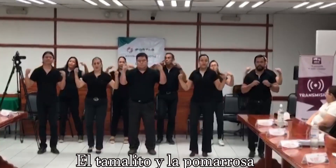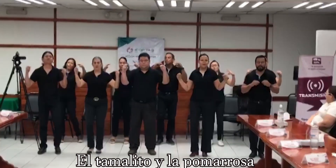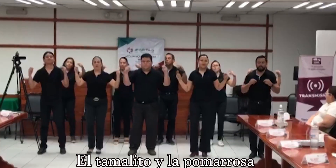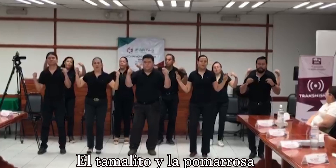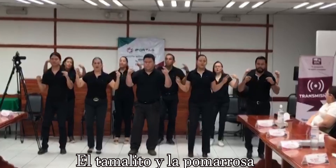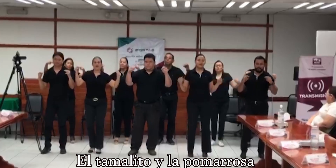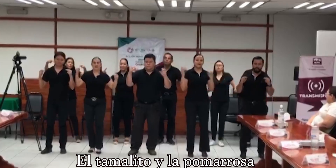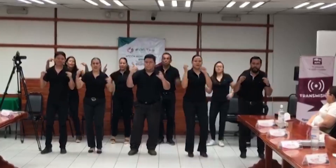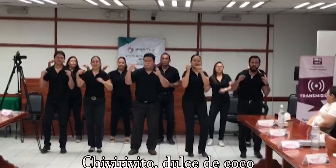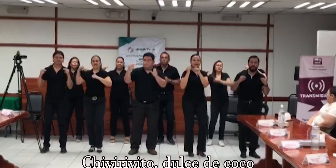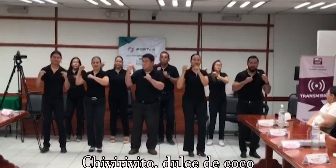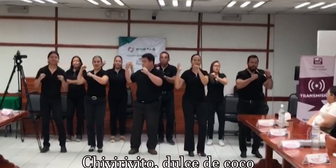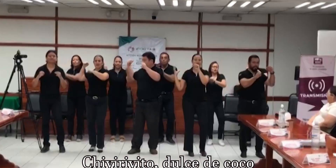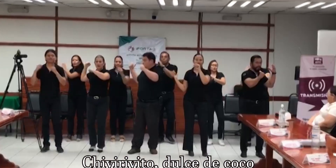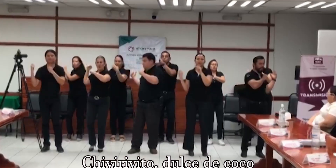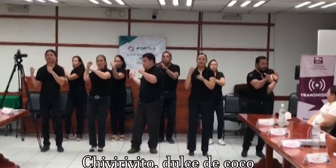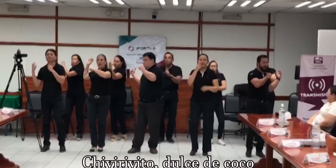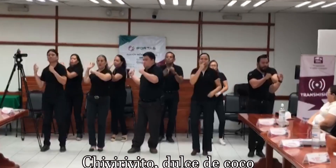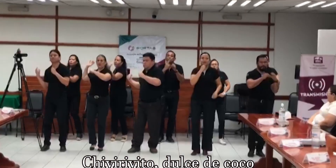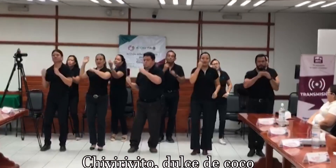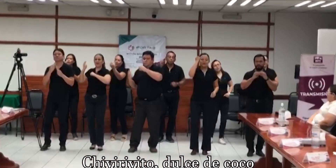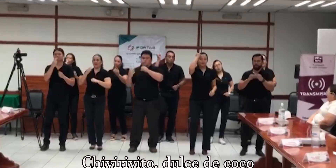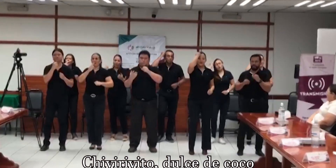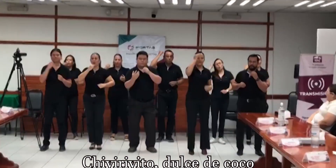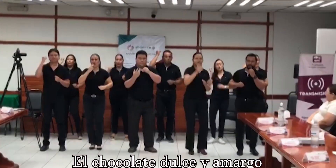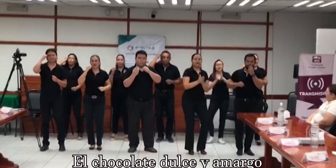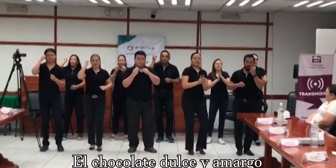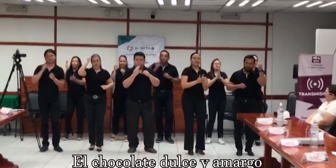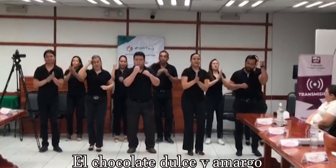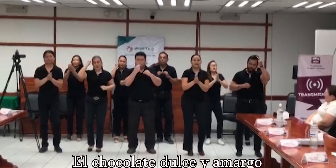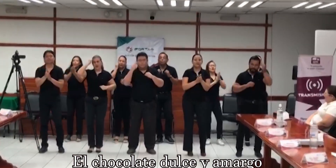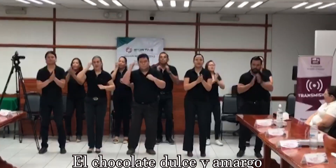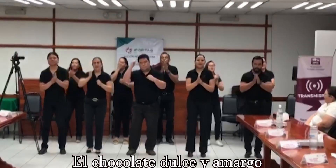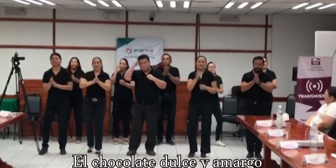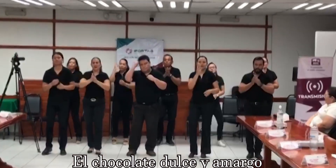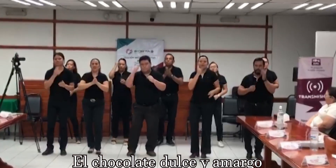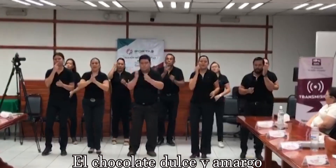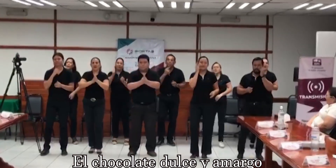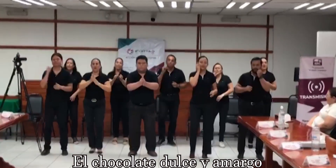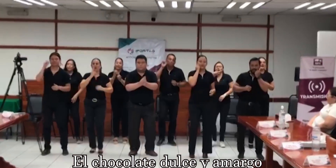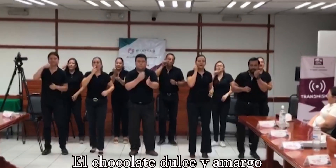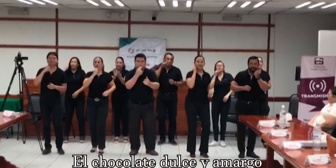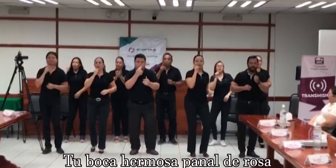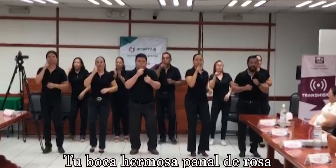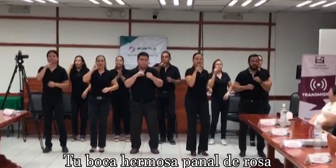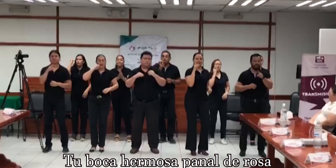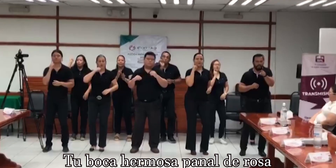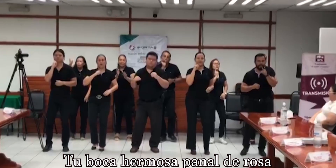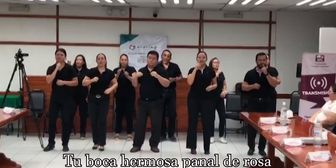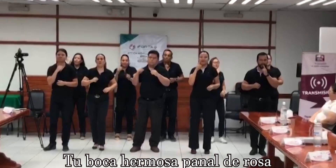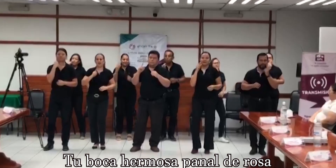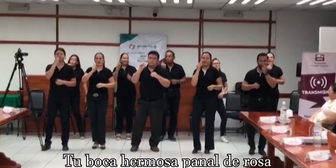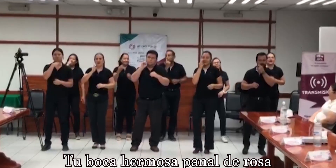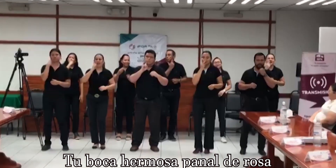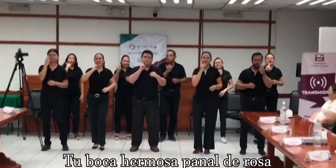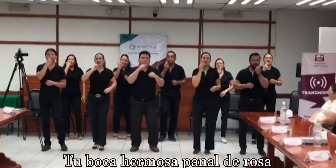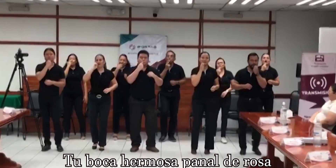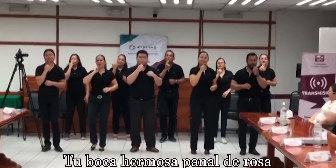con manos al chiquiriquito. caimito, la guaya y noce, mañón pita